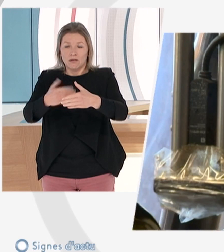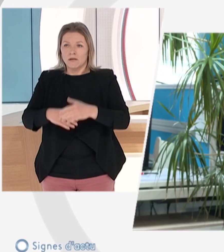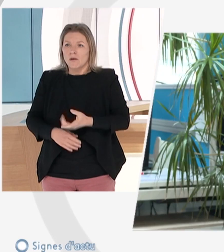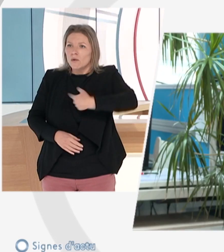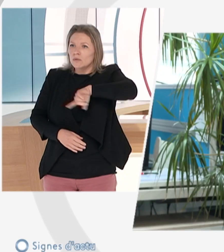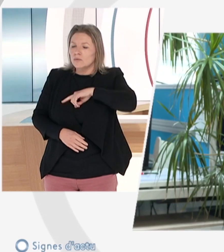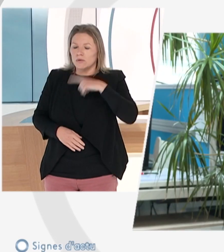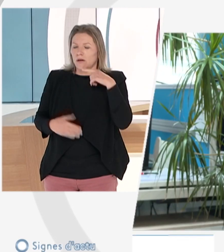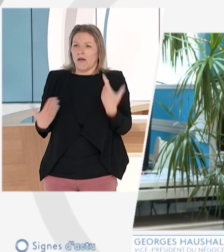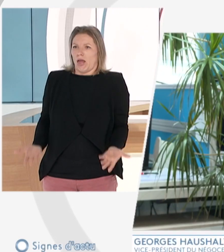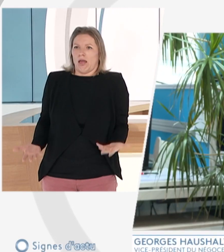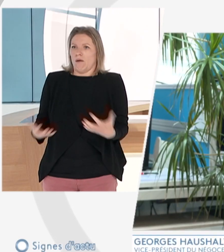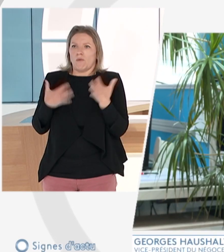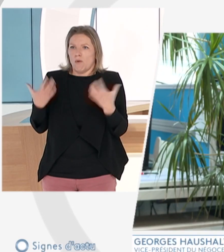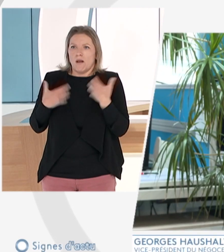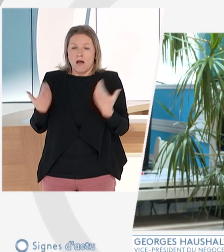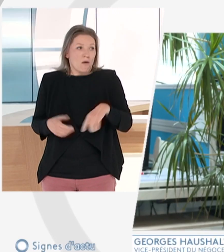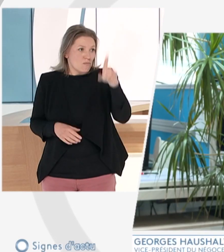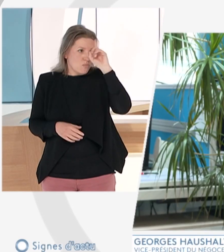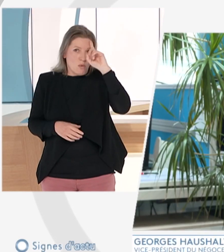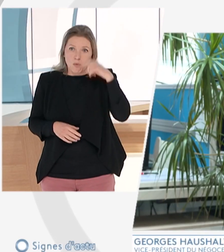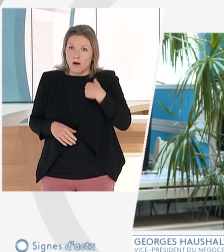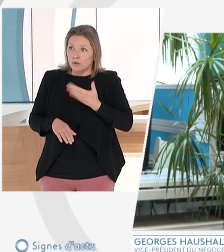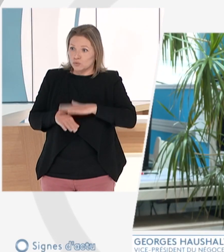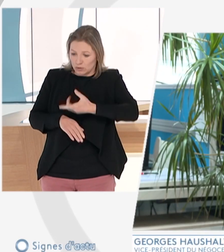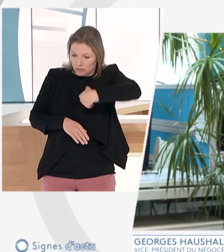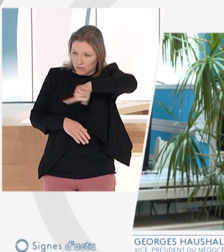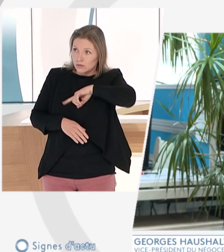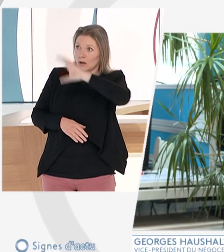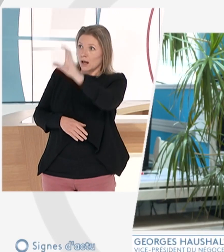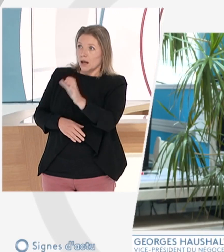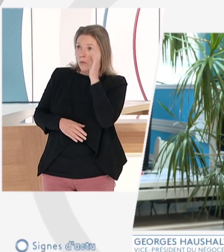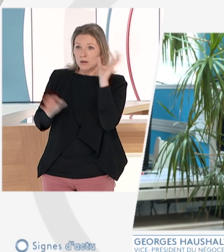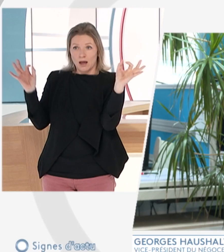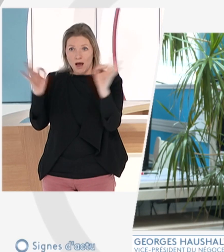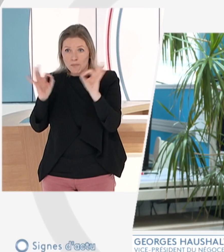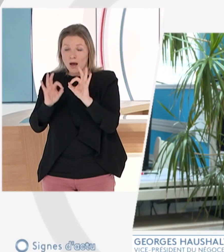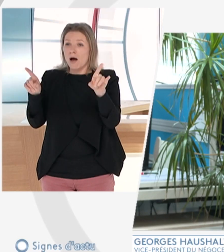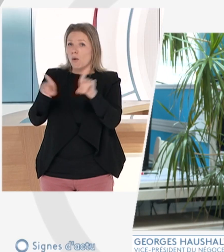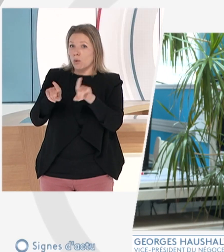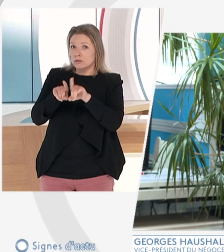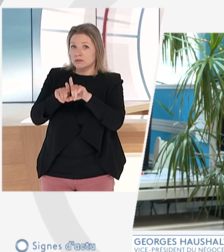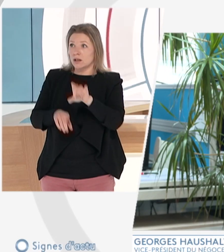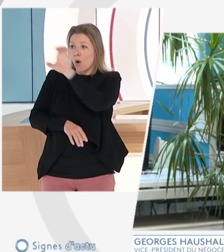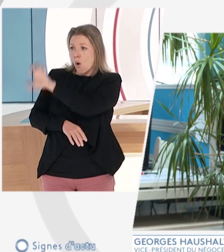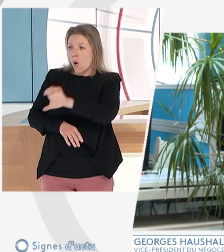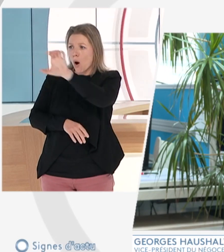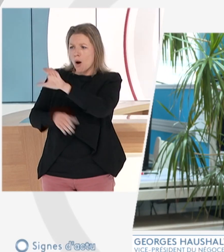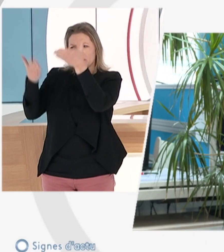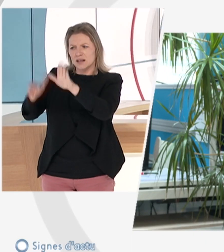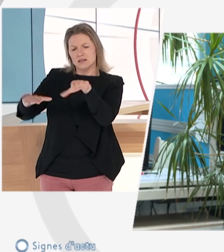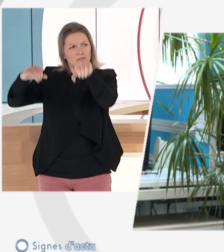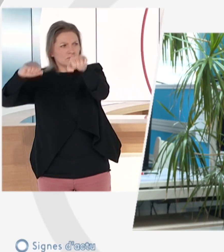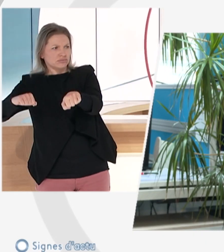consternés et nous sommes en colère parce que non seulement rien n'a bougé pour nous, mais en plus les mesures de rétorsion prises par l'Union